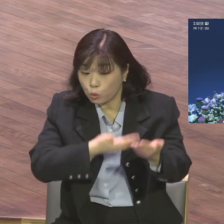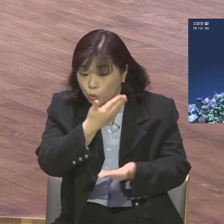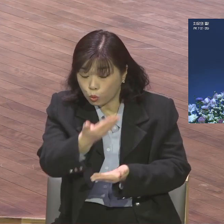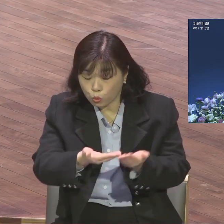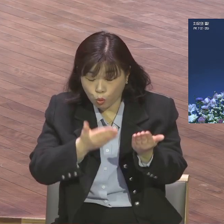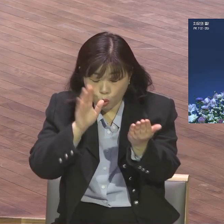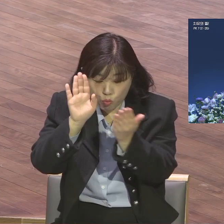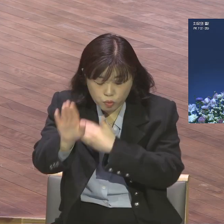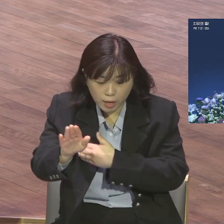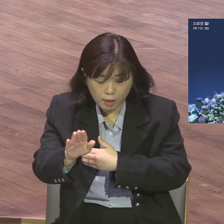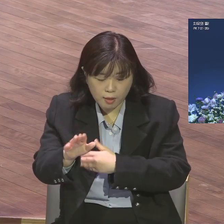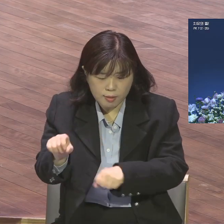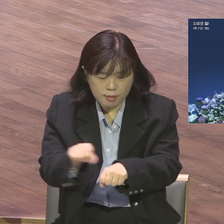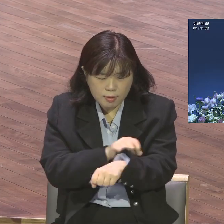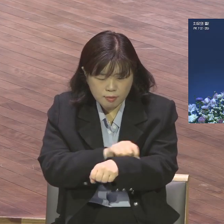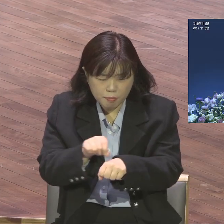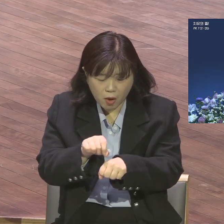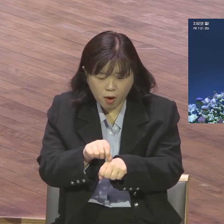기록되어 있습니다.